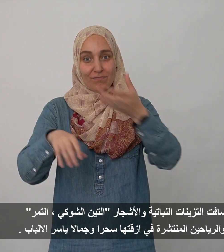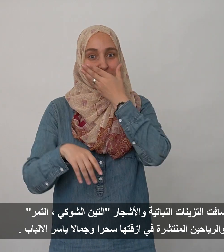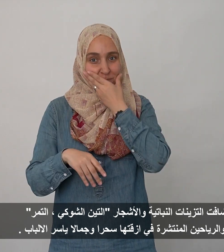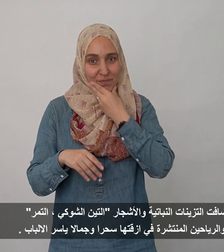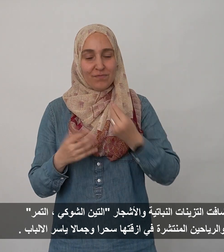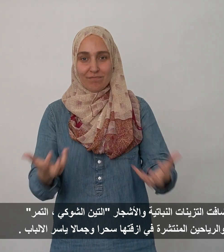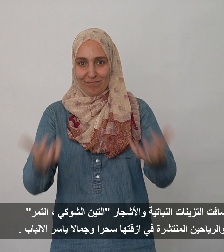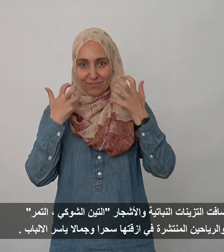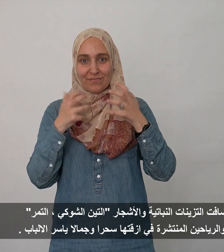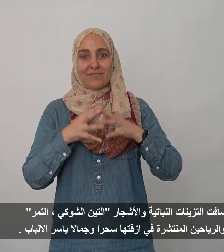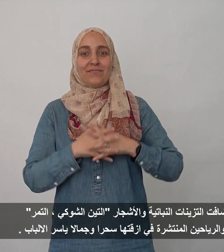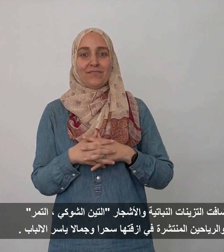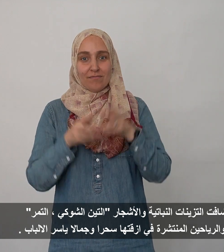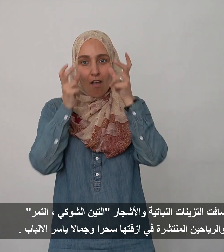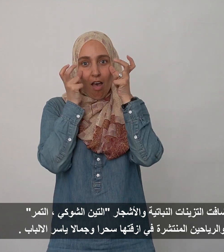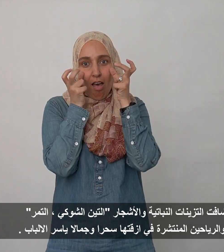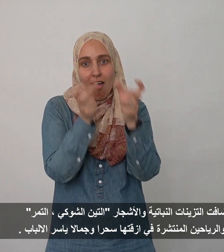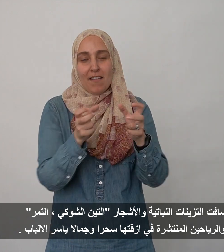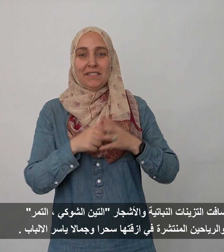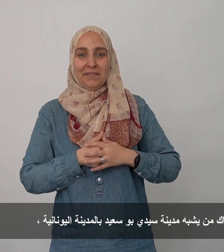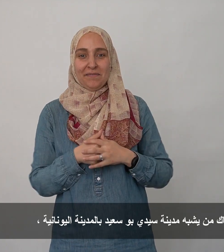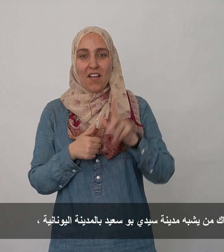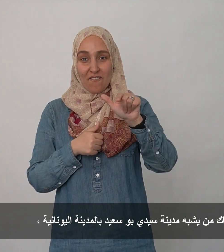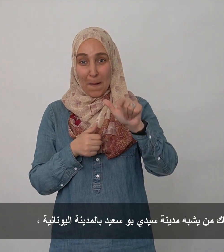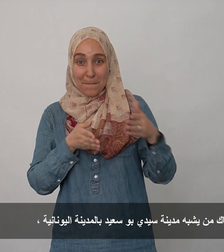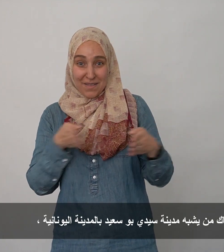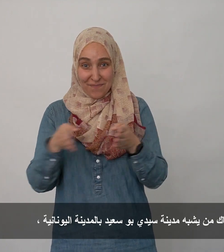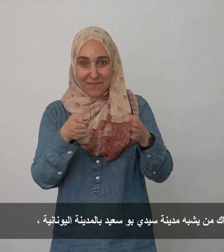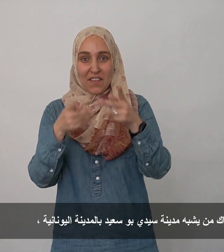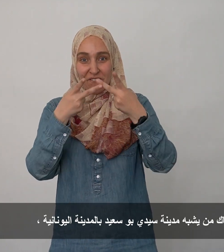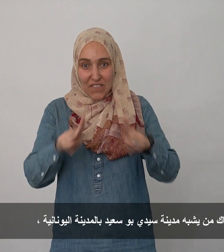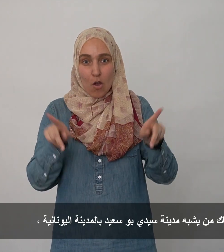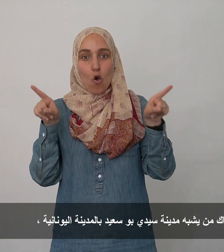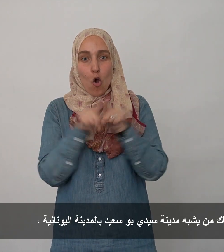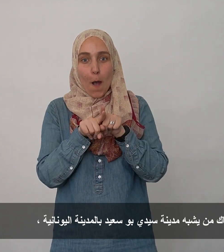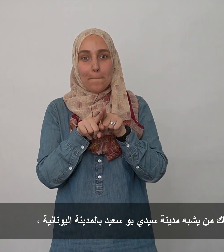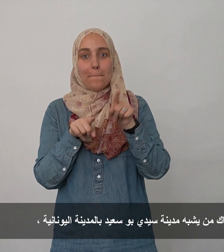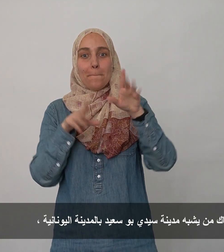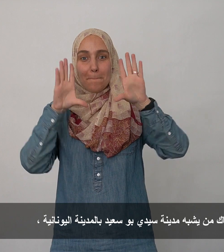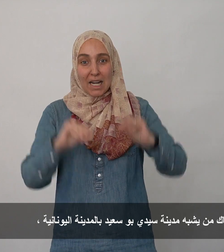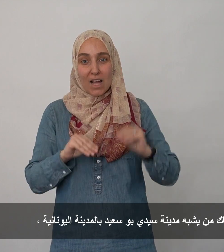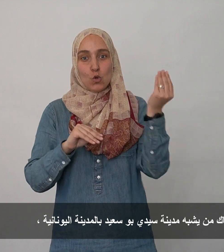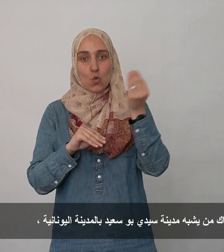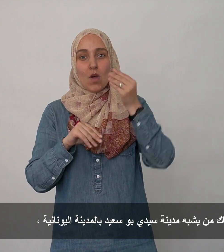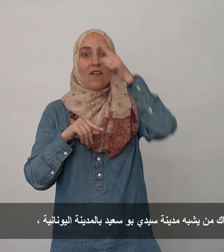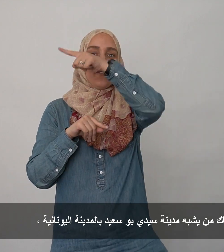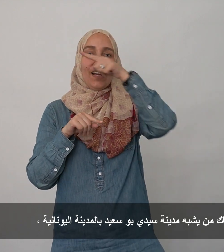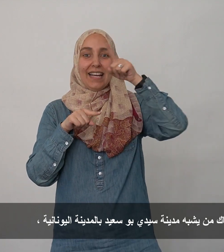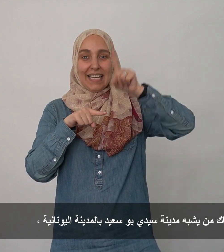أزقتها سحرا وجمالا يأسل الألباب وهناك من يشبه هذه المدينة بمدينة سانتوريني